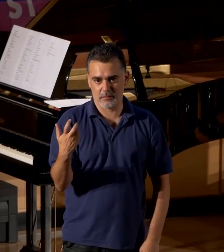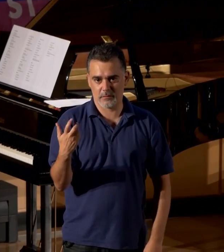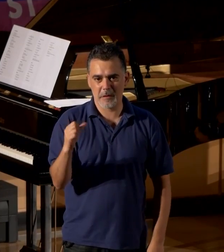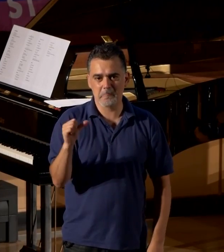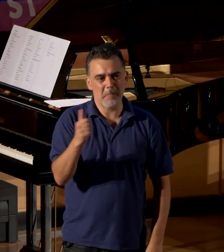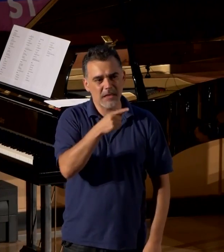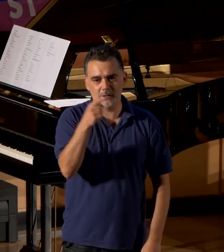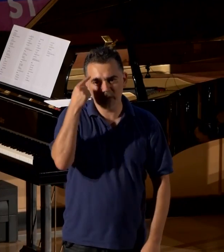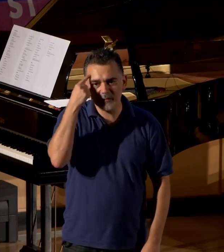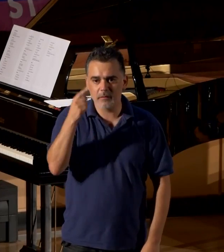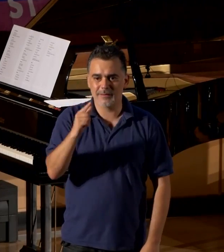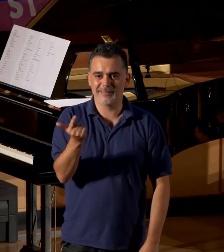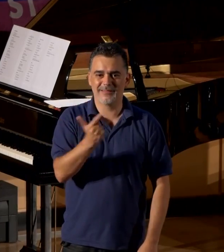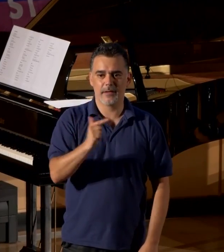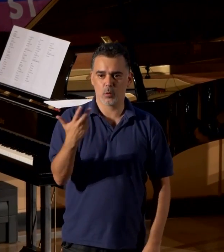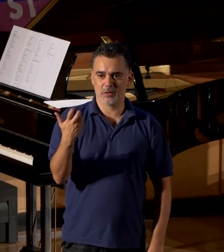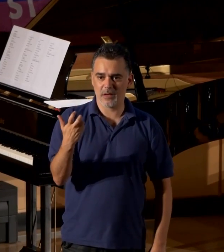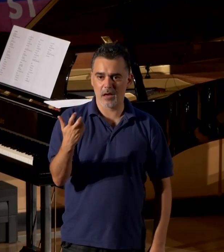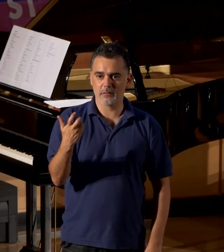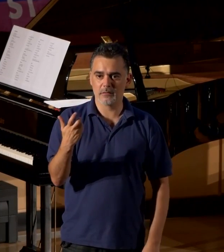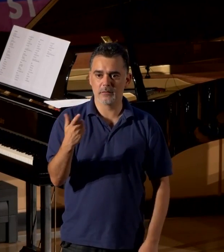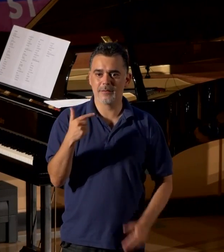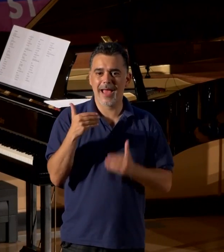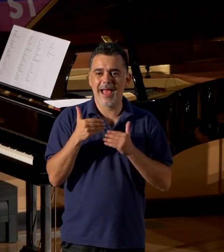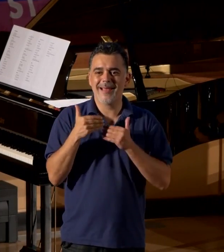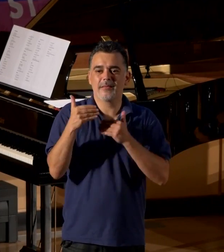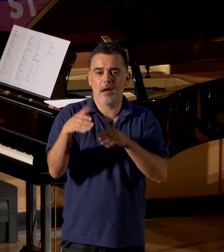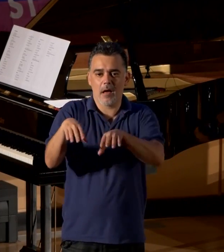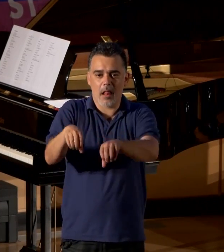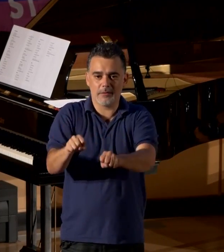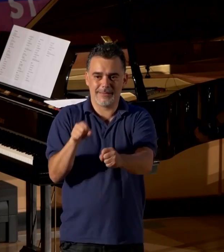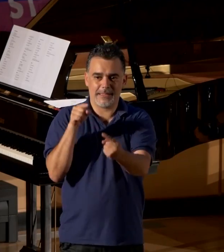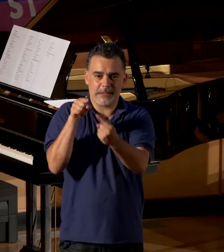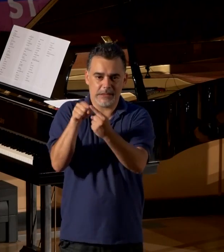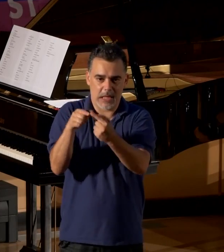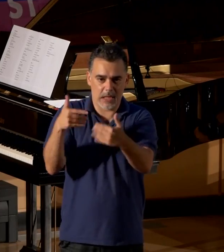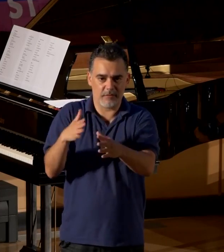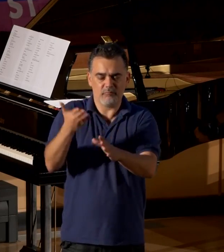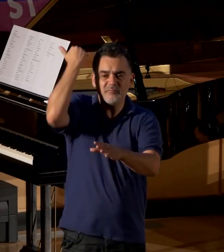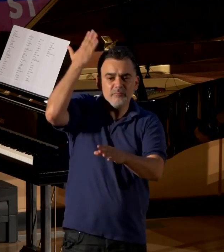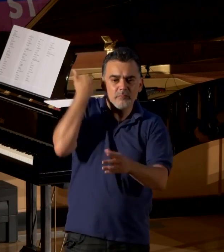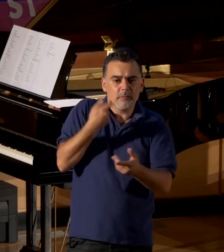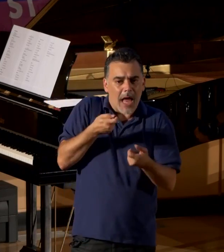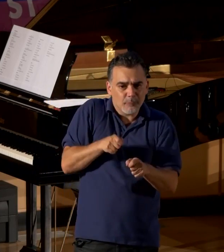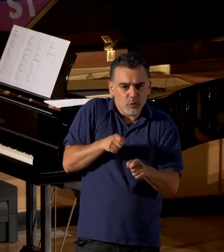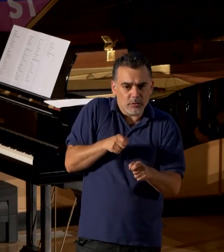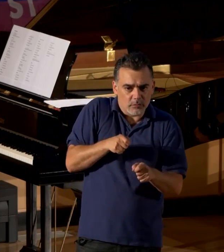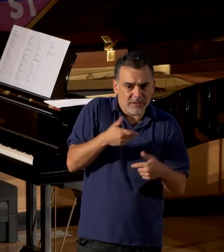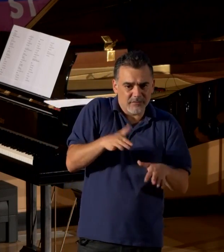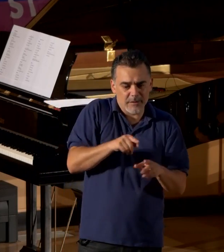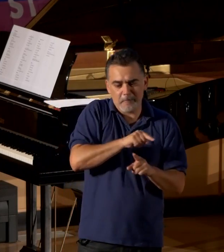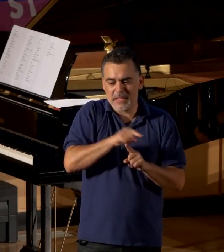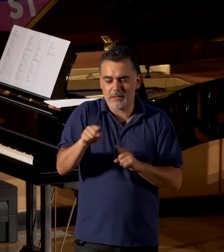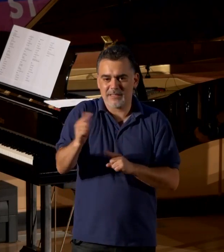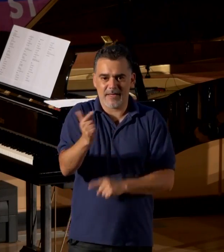Ihnen werden das wissen, 2030 werden die Nachhaltigkeitsziele, also sind verabschiedet worden, bis dahin sollen sie erreicht werden, die